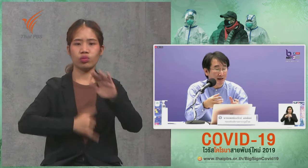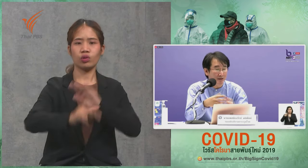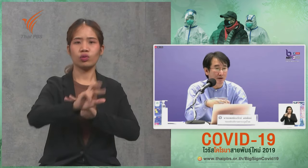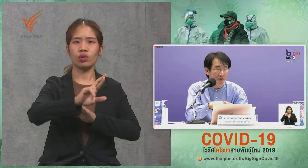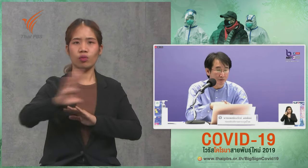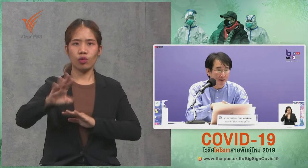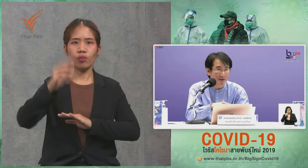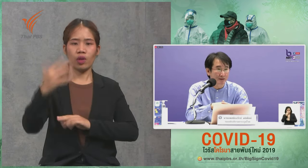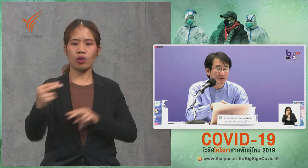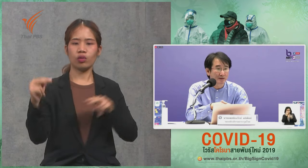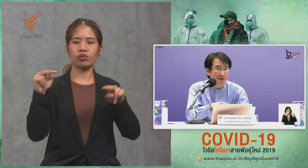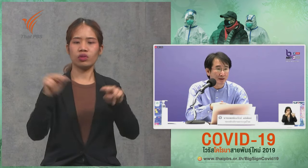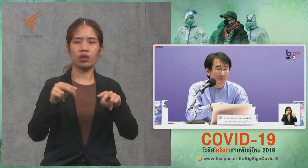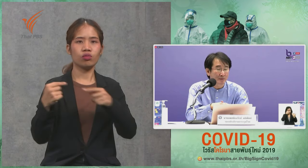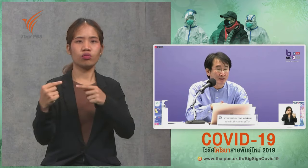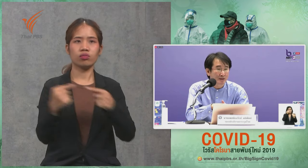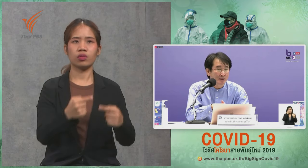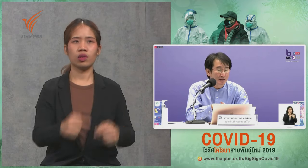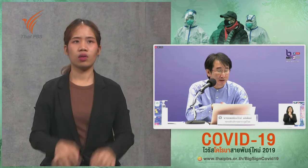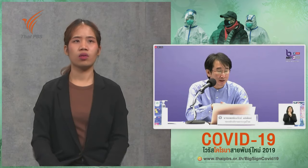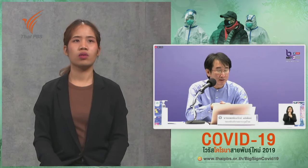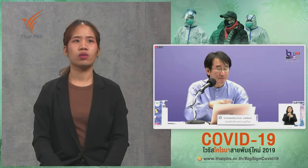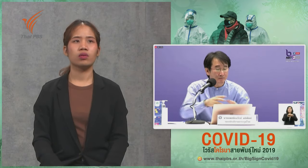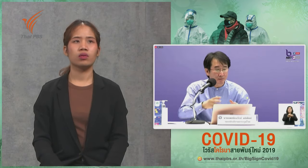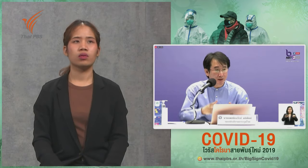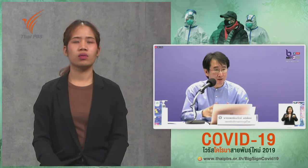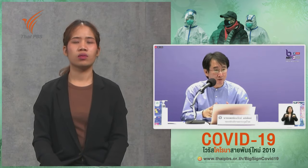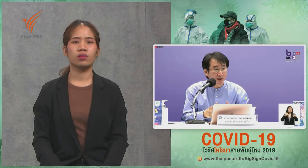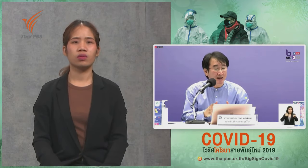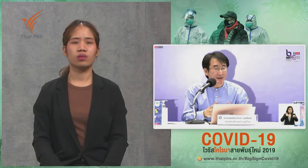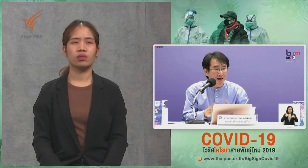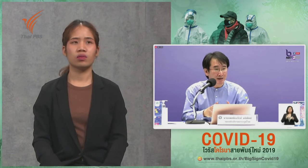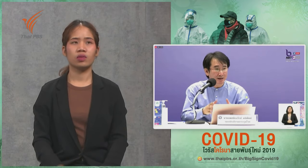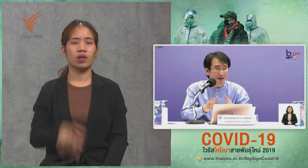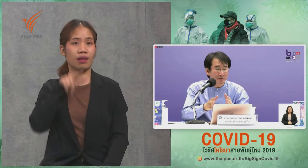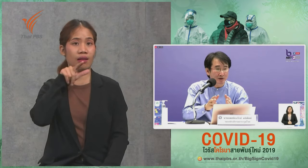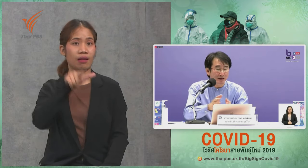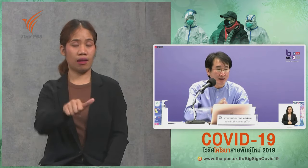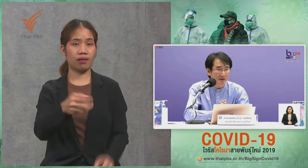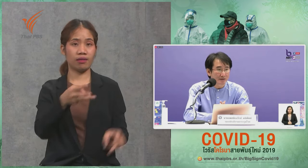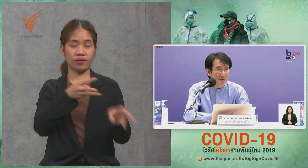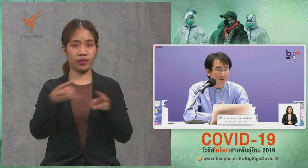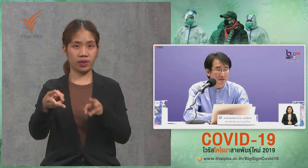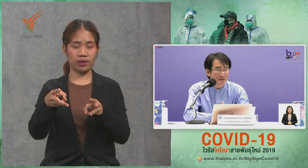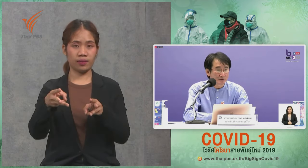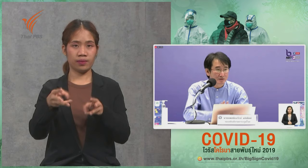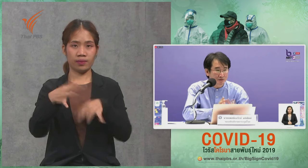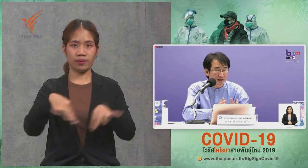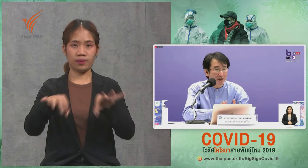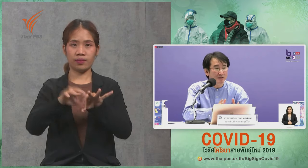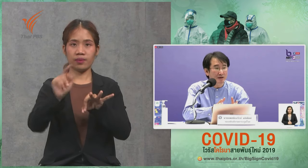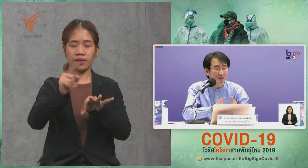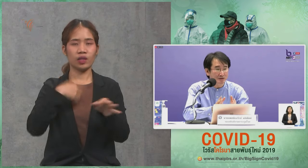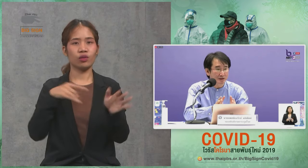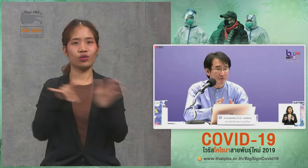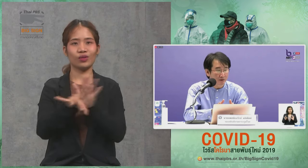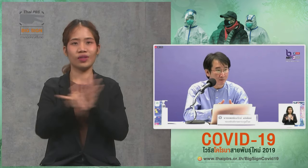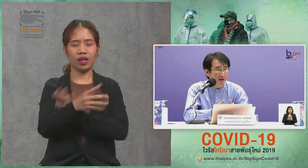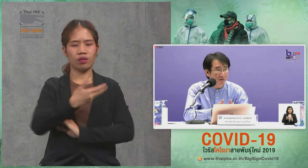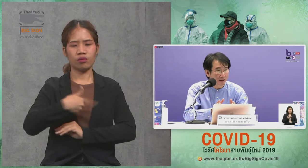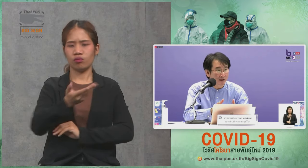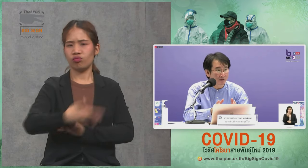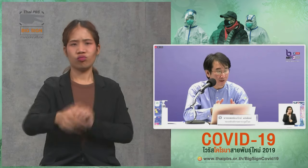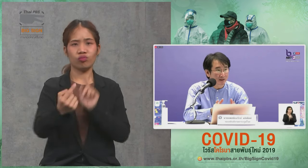สังเกตอาการต่ออยู่ดีนะครับดังนั้นโดยหลักการเนี่ยนะครับโดยหลักการก็คือสุดท้ายเราก็จะเจ